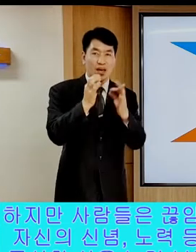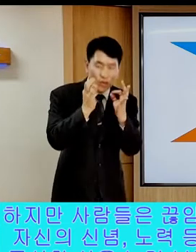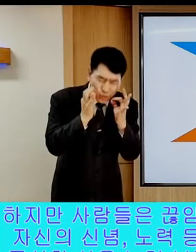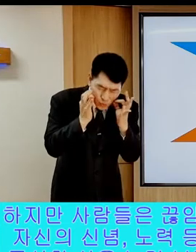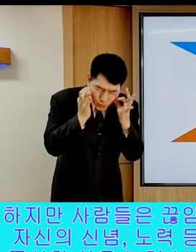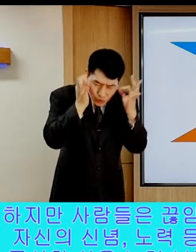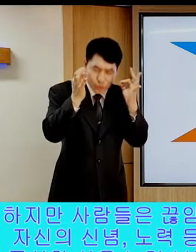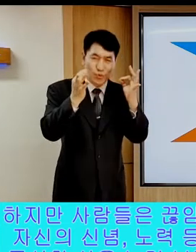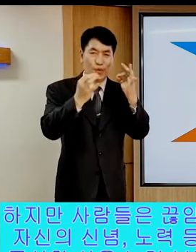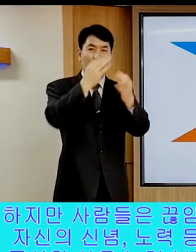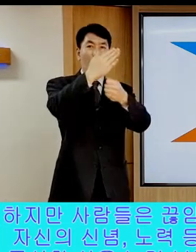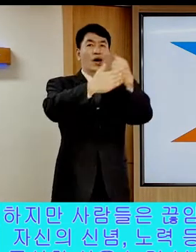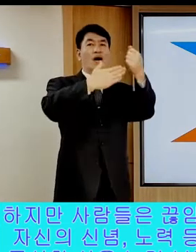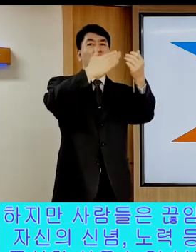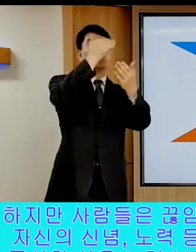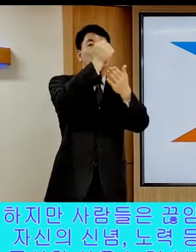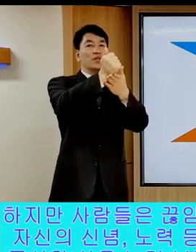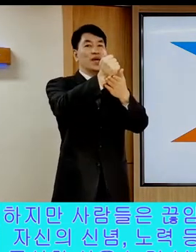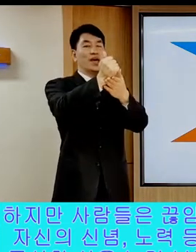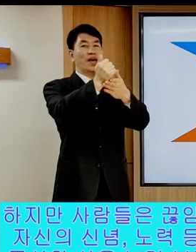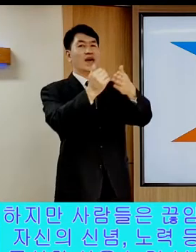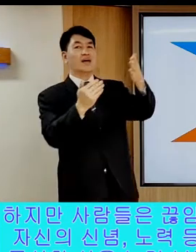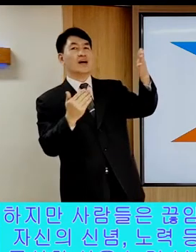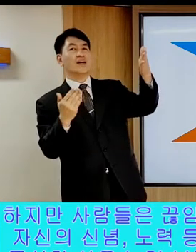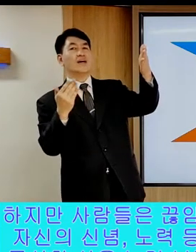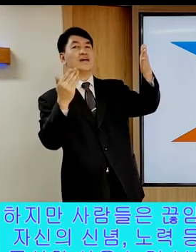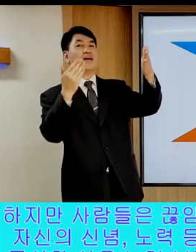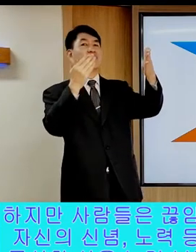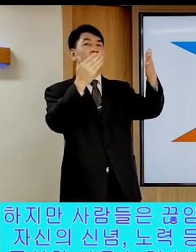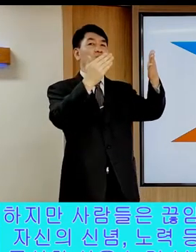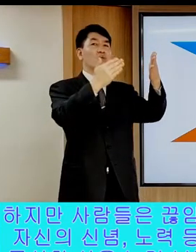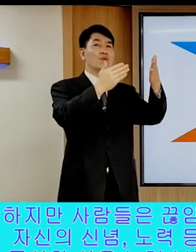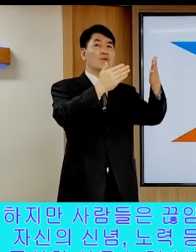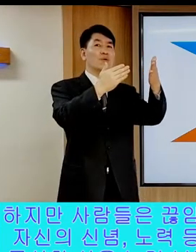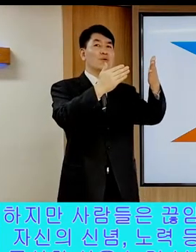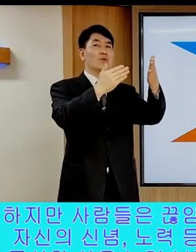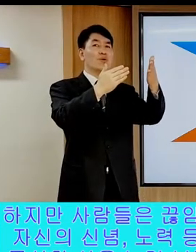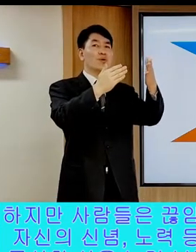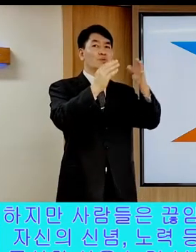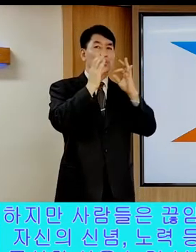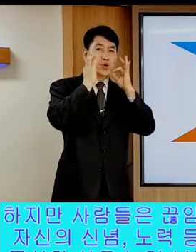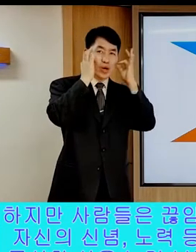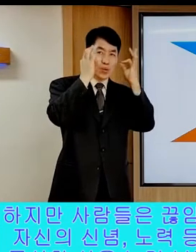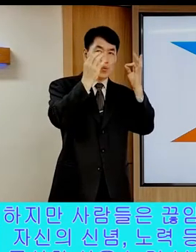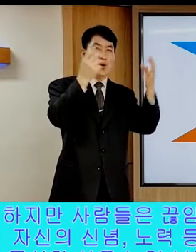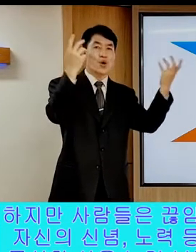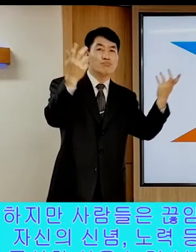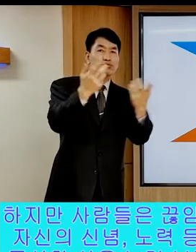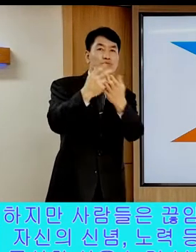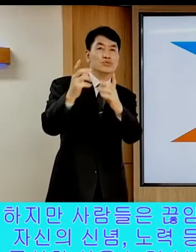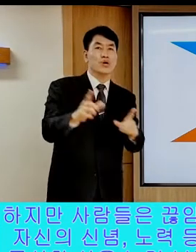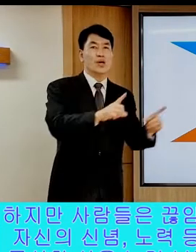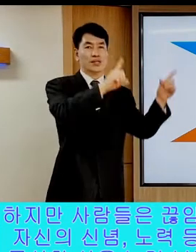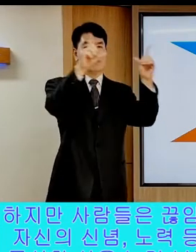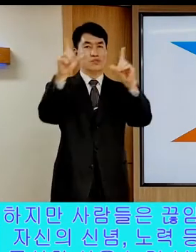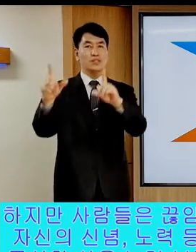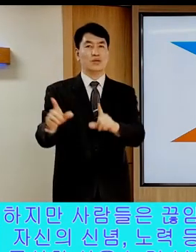자기의 노력으로 하나님께 가까이 가려고 노력하고 풍성한 삶을